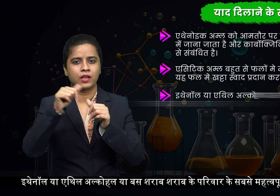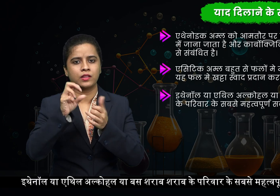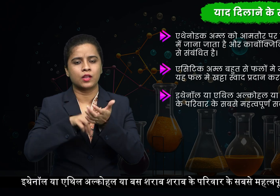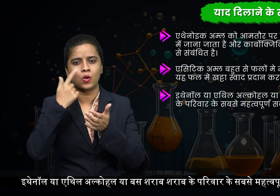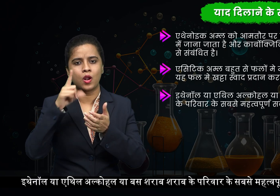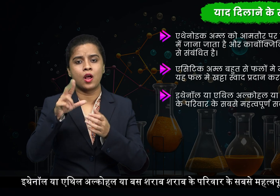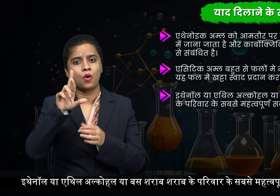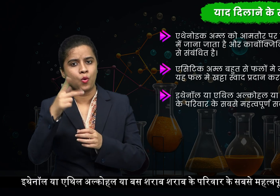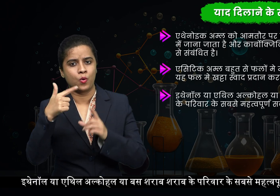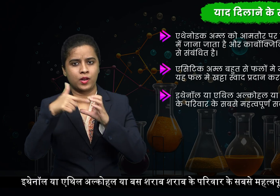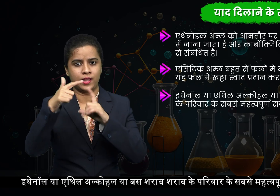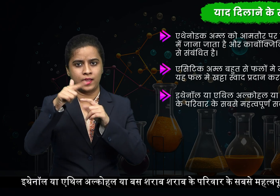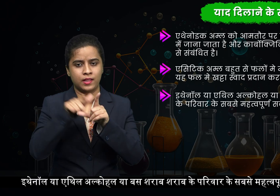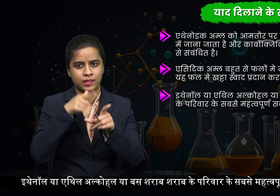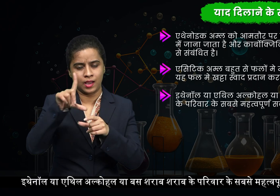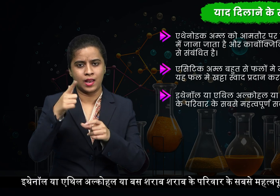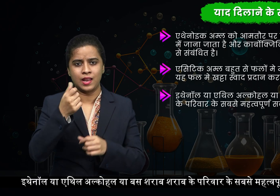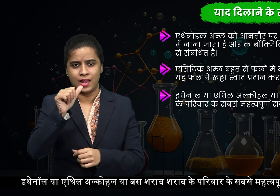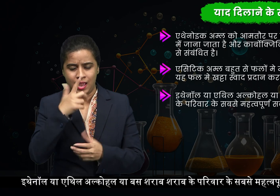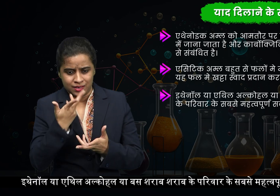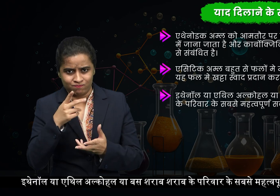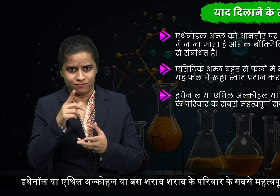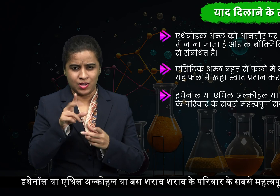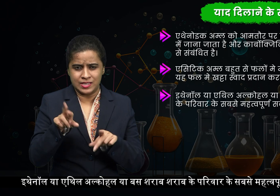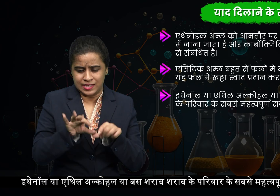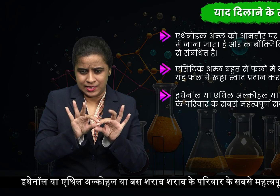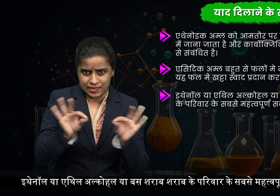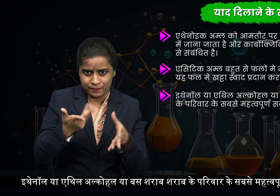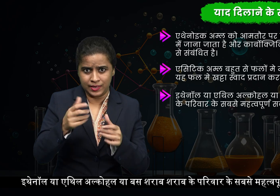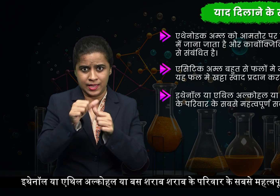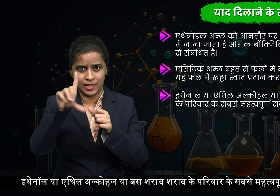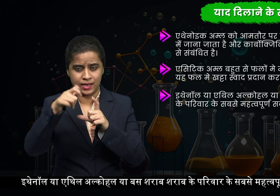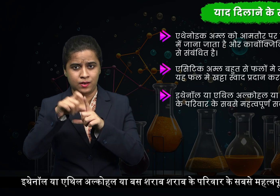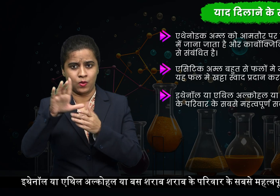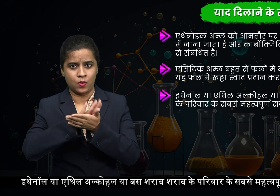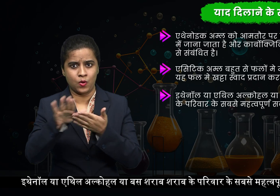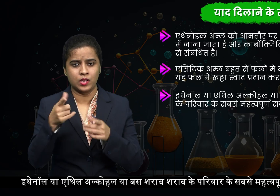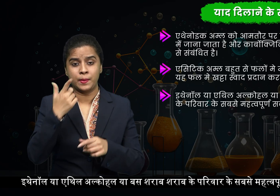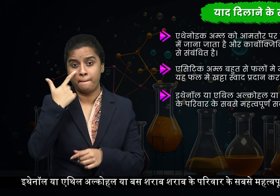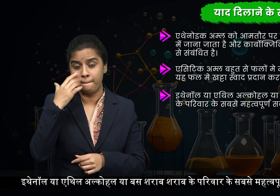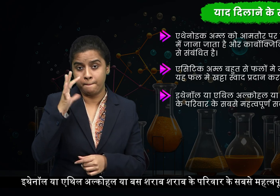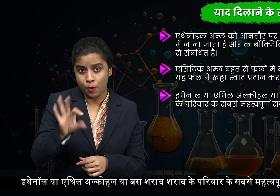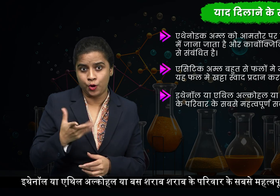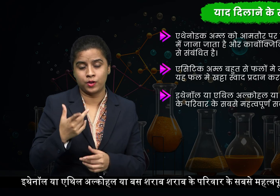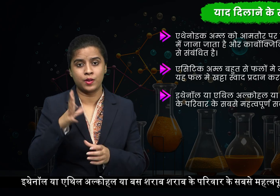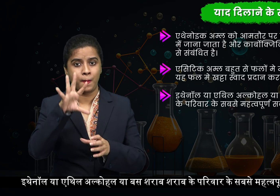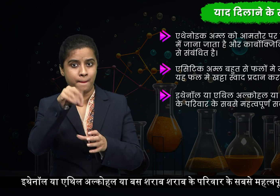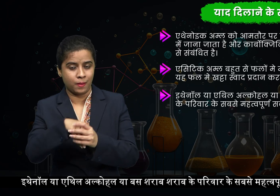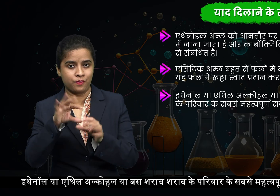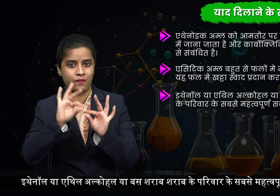एथेनॉल या एथिल अल्कोहल या बस शराब के परिवार के सबसे महत्वपूर्ण सदस्यों में से